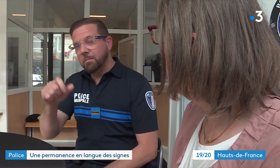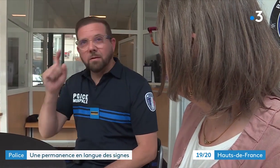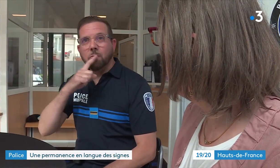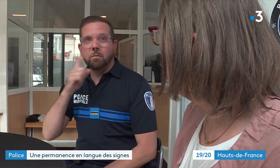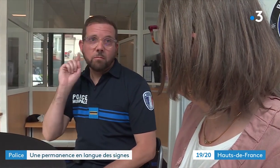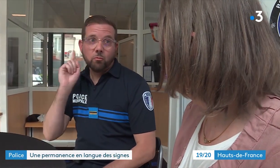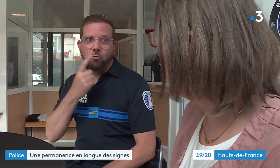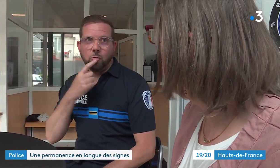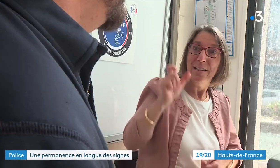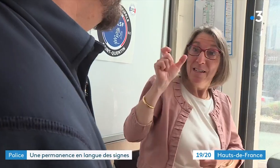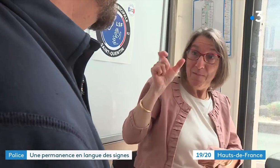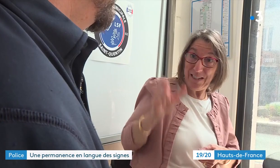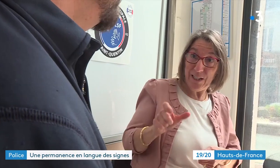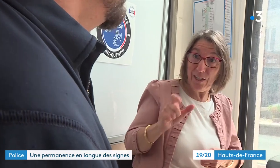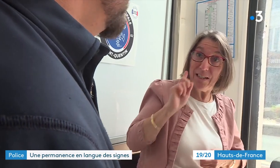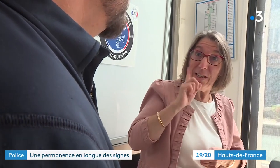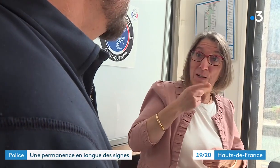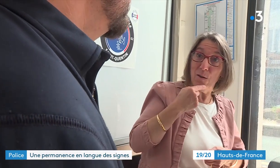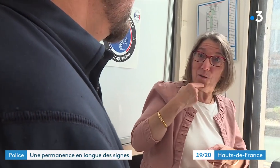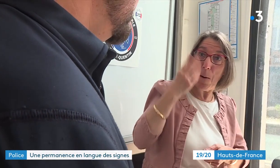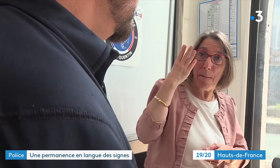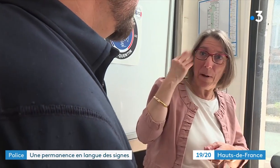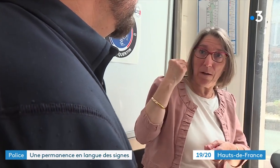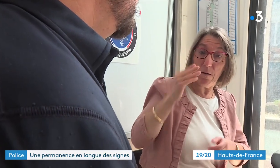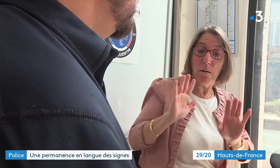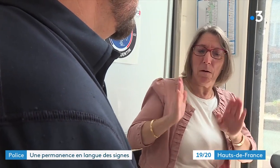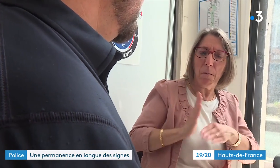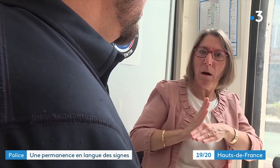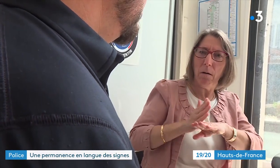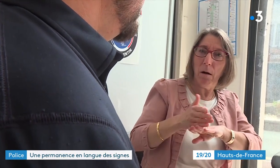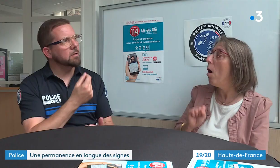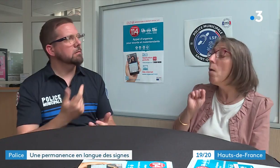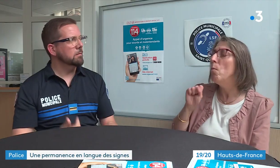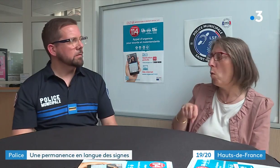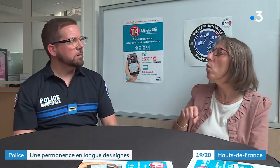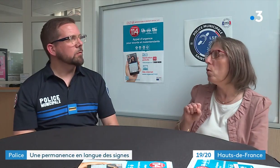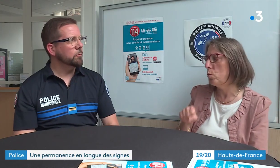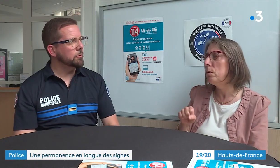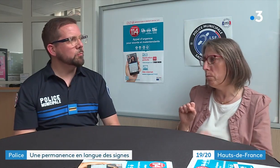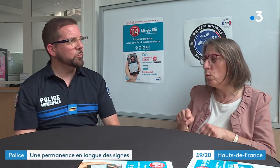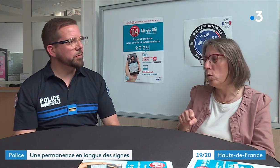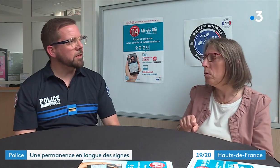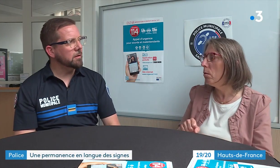de Saint-Quentin est la première à proposer un accueil aux personnes sourdes et malentendantes. Oui, tout le monde peut le faire.